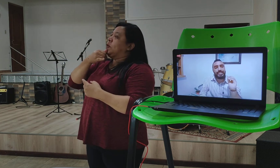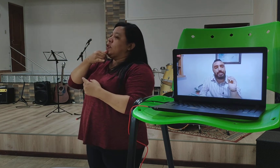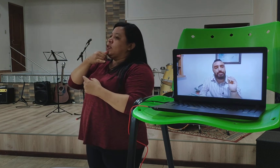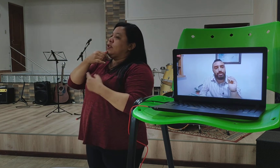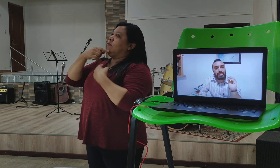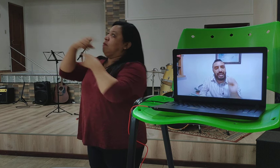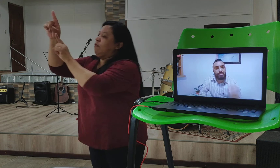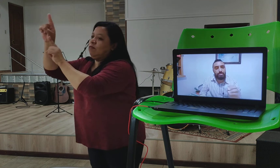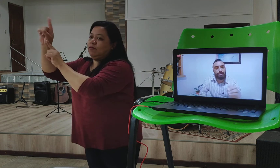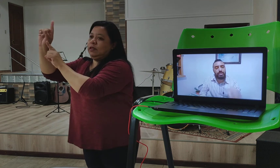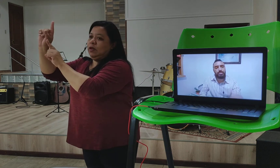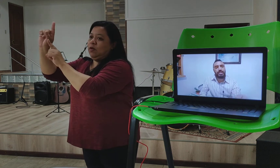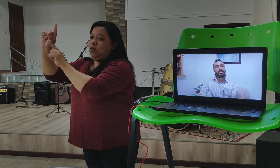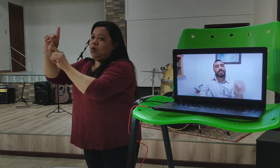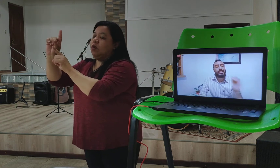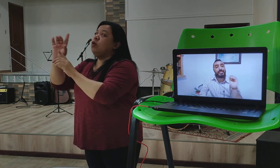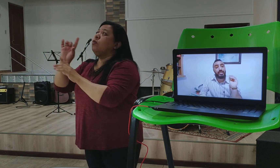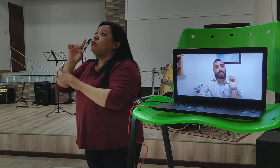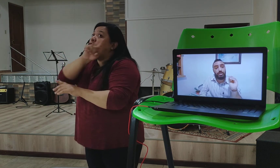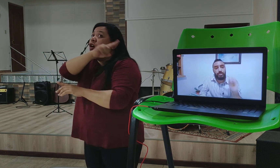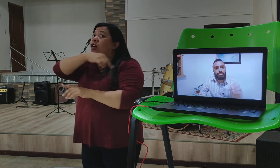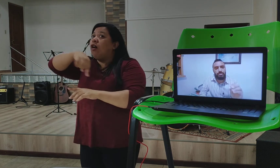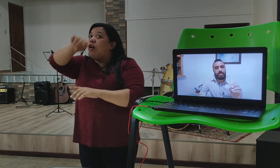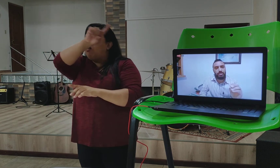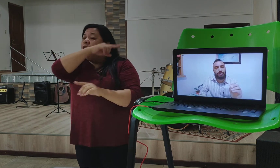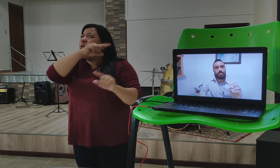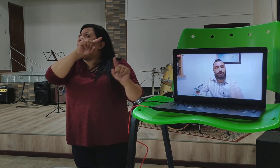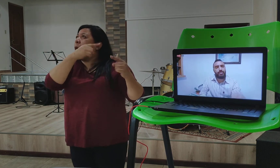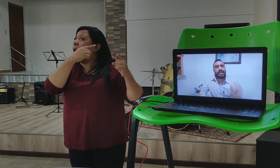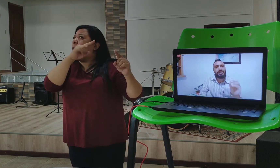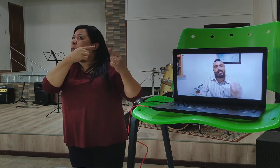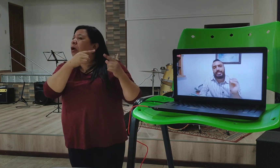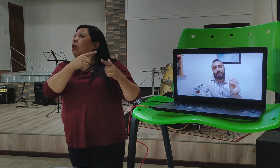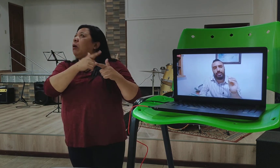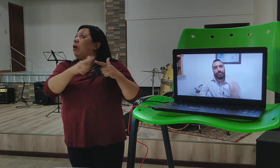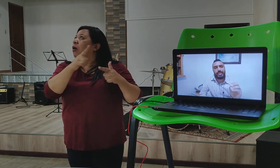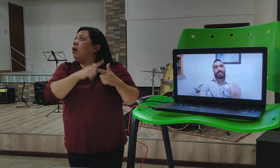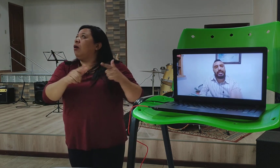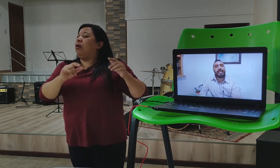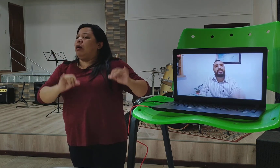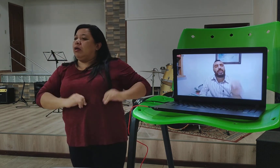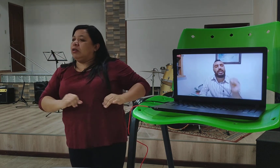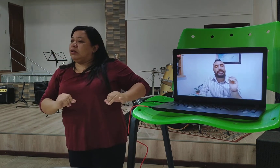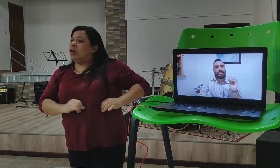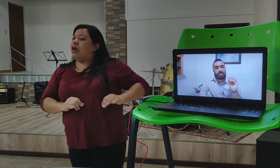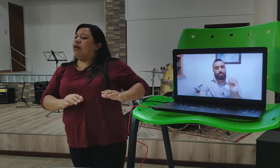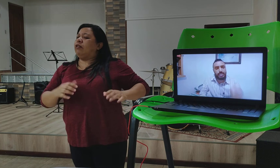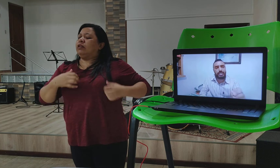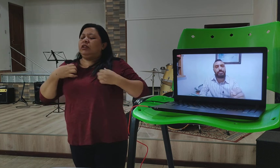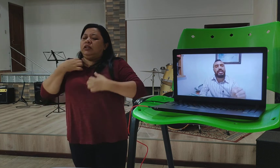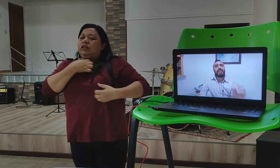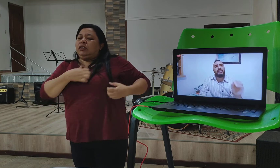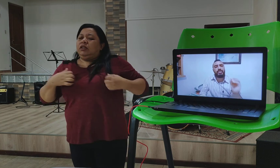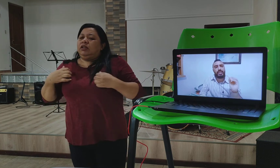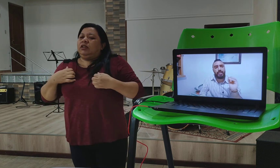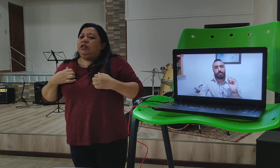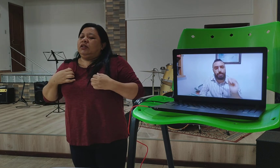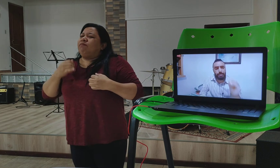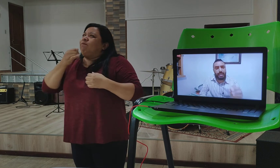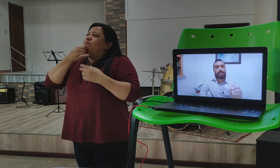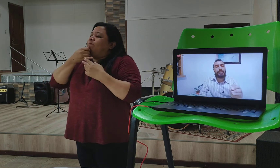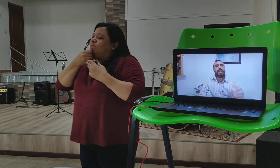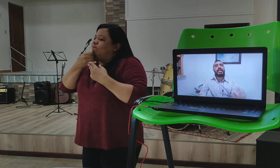está decepcionado com Deus, ele não está triste com Deus. Quando faz a oração que faz, ele quer entender a situação,